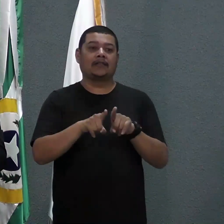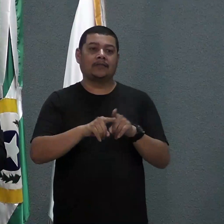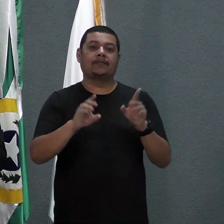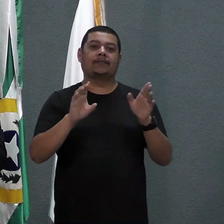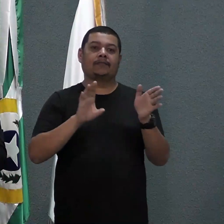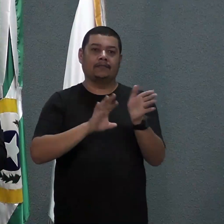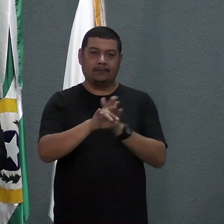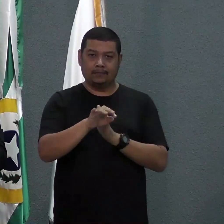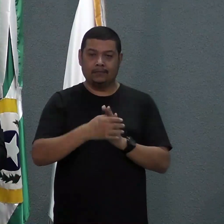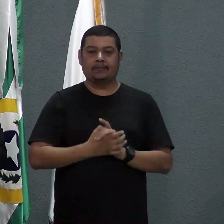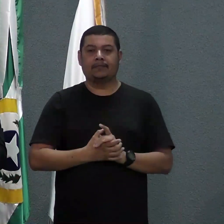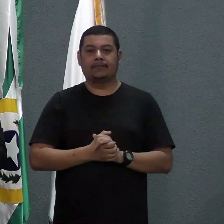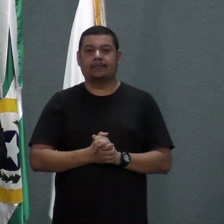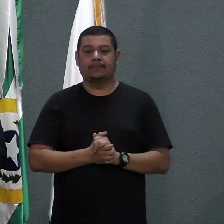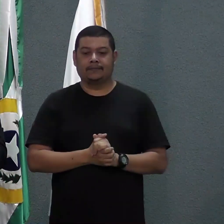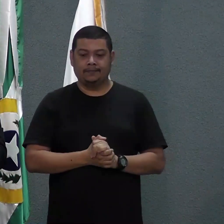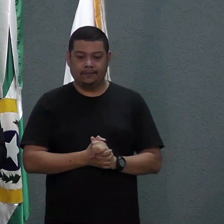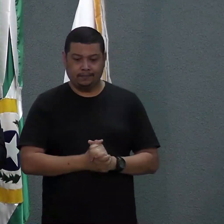cacoalenses.